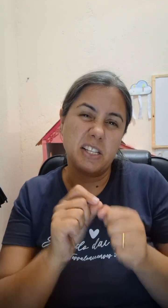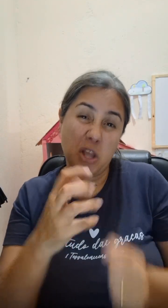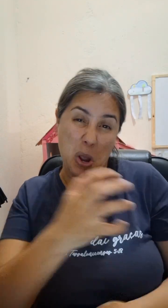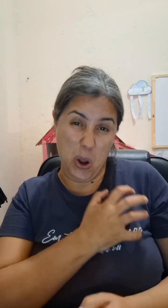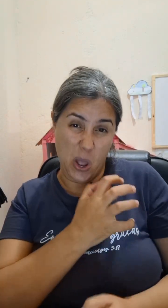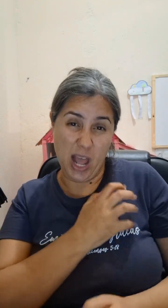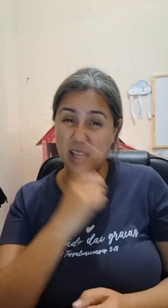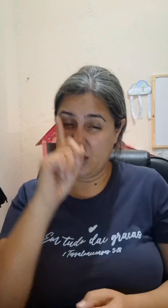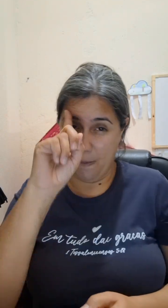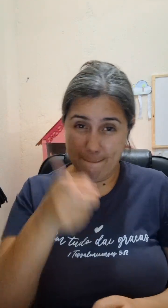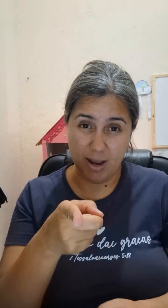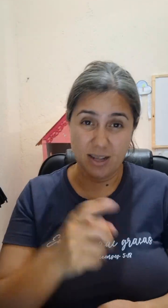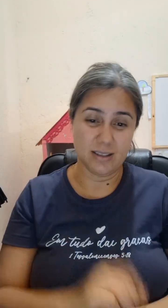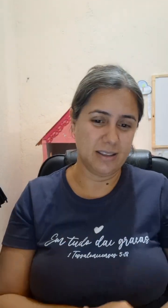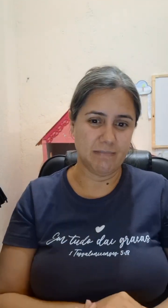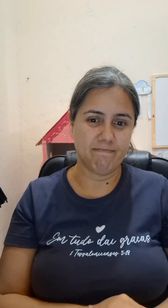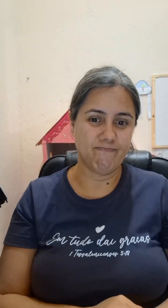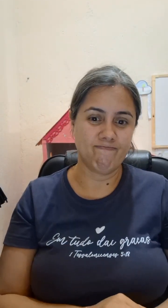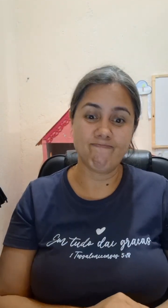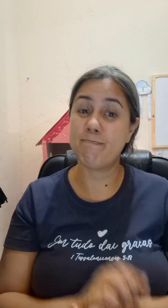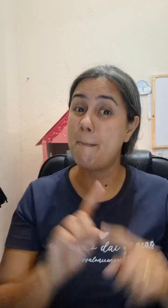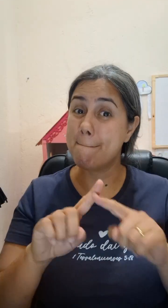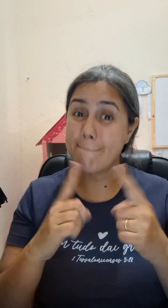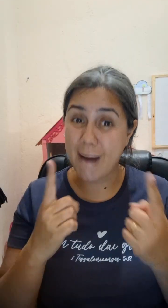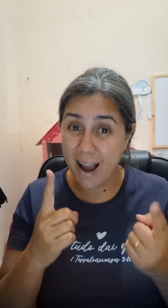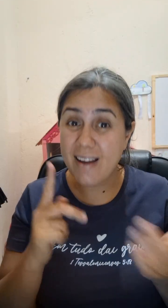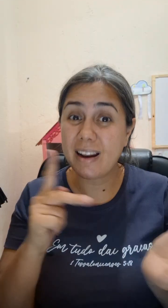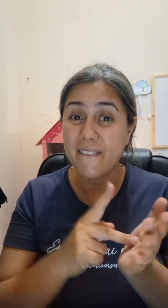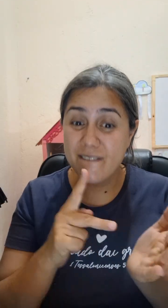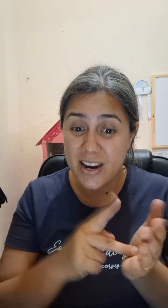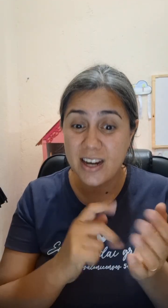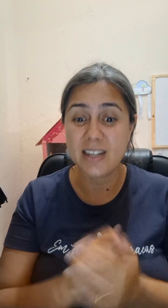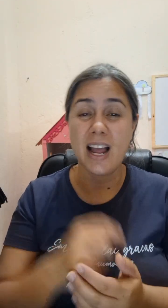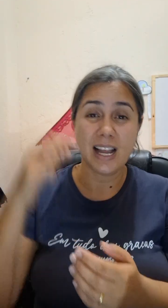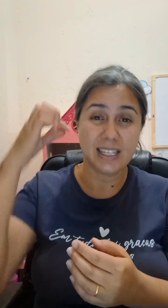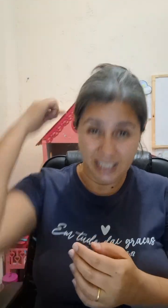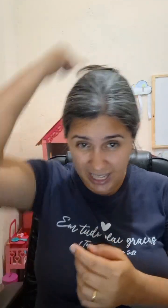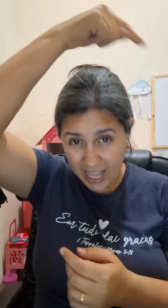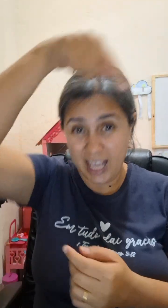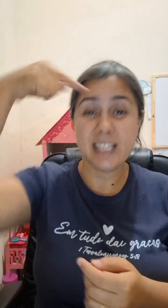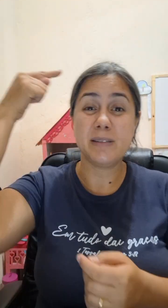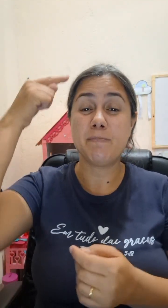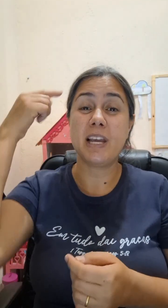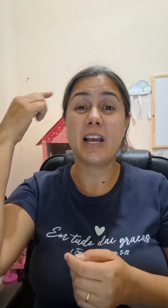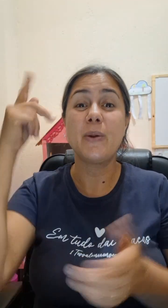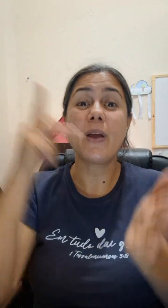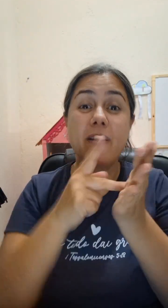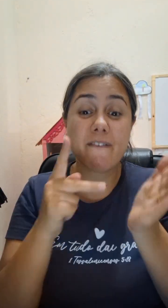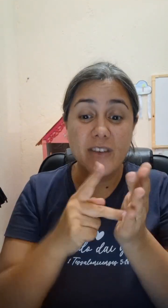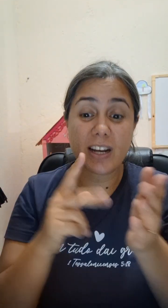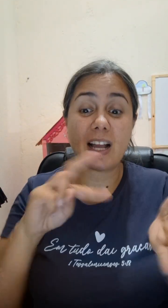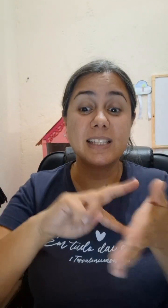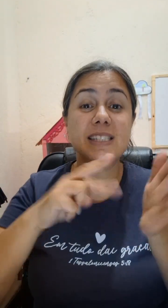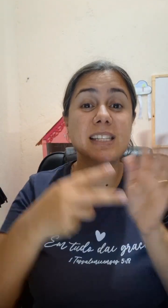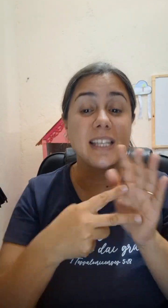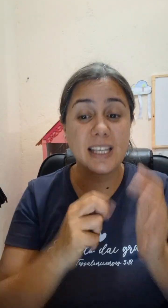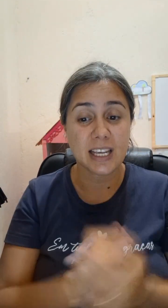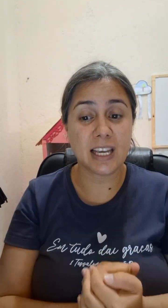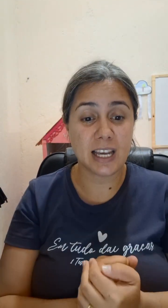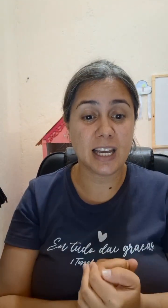significa ser levado em emoção, fazer o que o coração manda. Mas, na verdade, quando